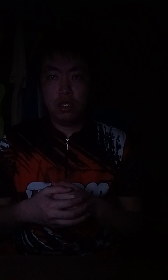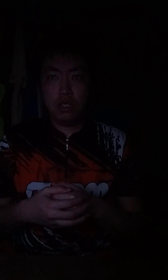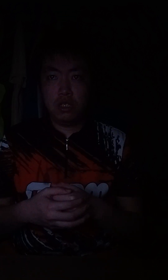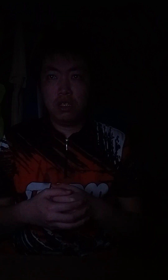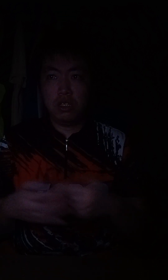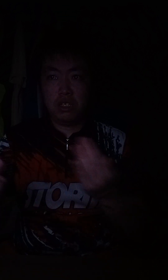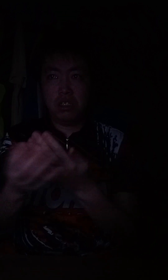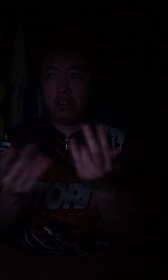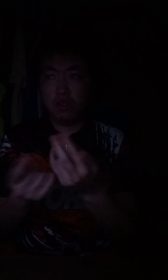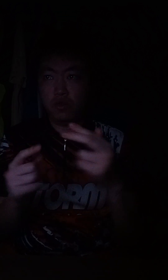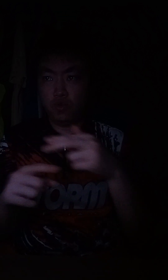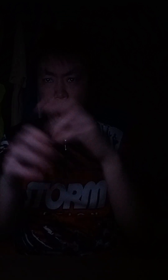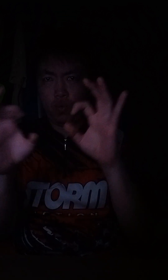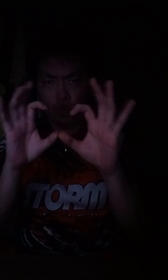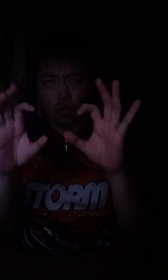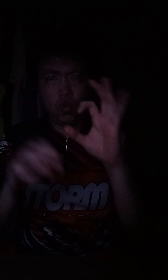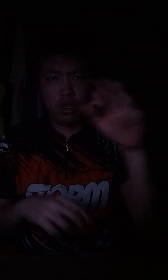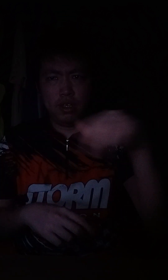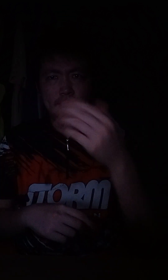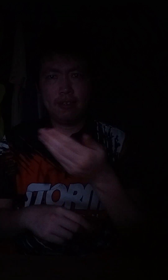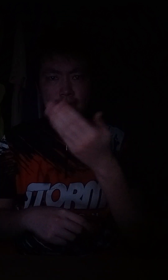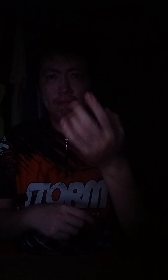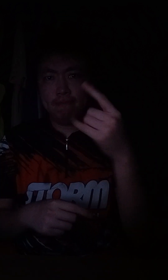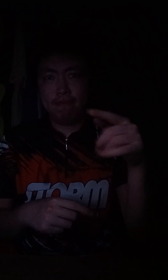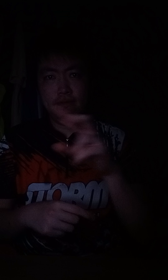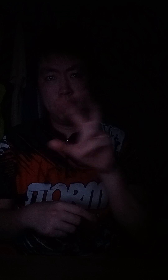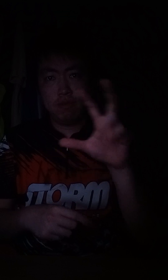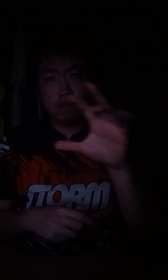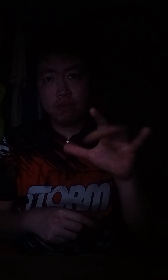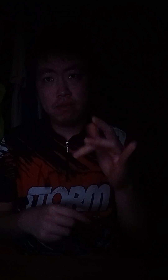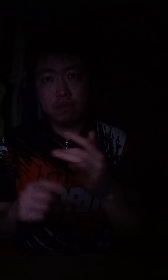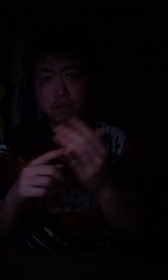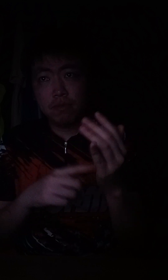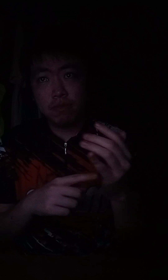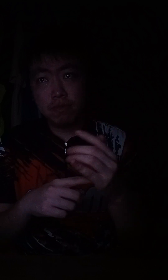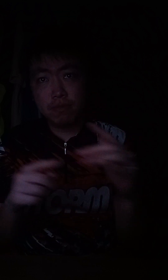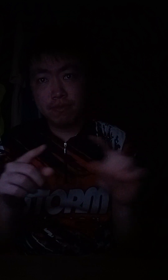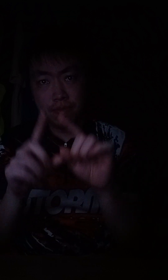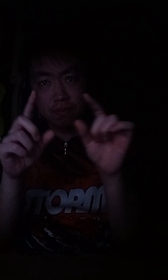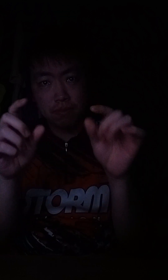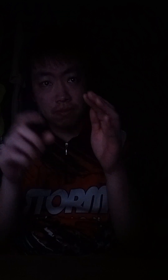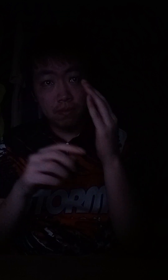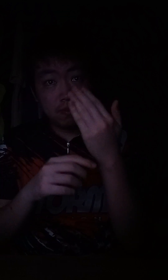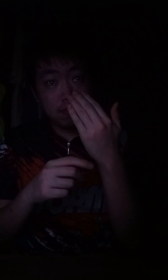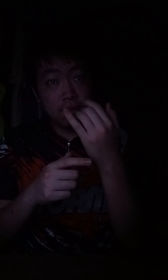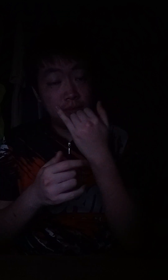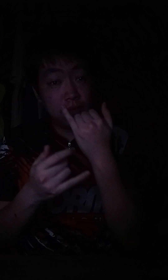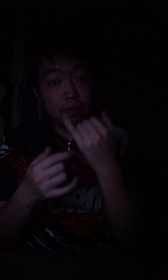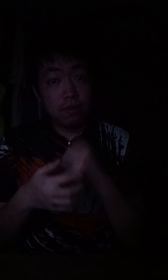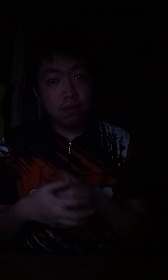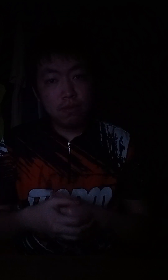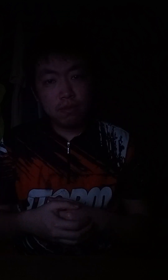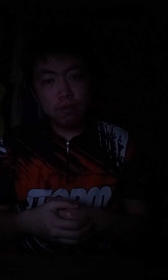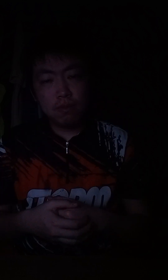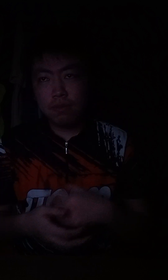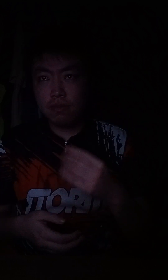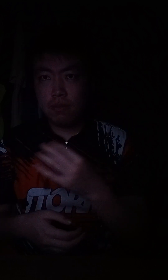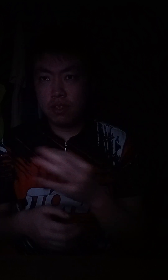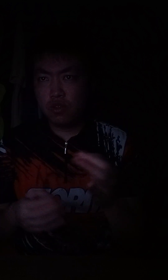이번에는 공중 화장실 이야기입니다. 혹시 화장실 표지에서 이런 자국 보신 적 있으신가요? 이 두루마리 옆면에